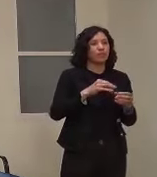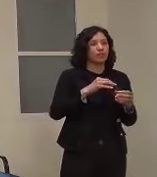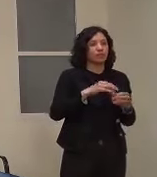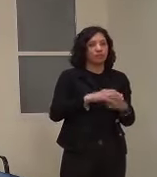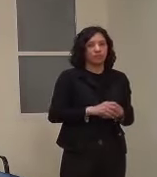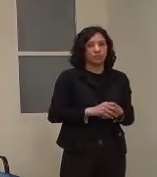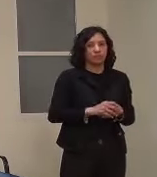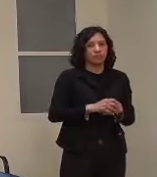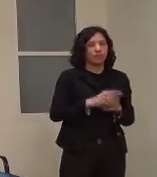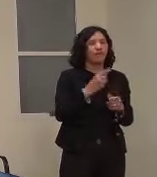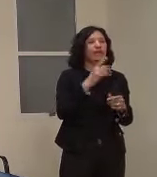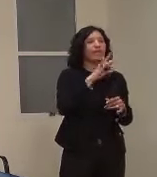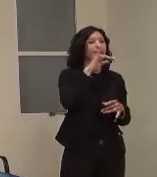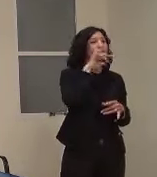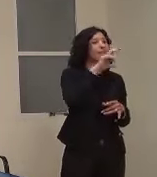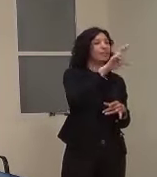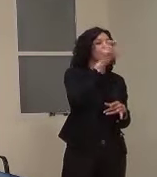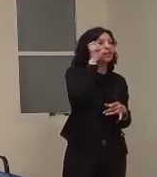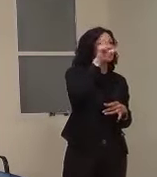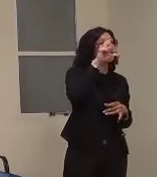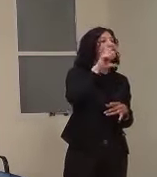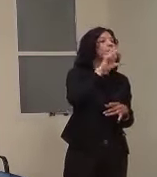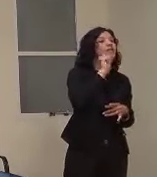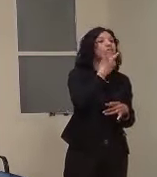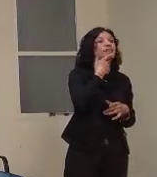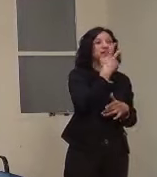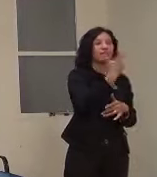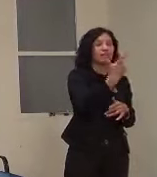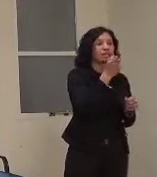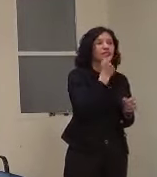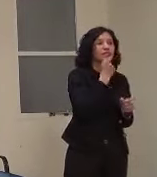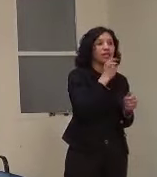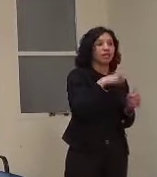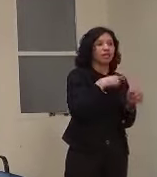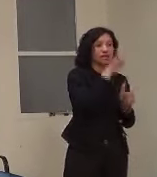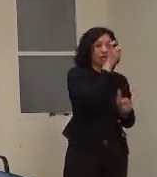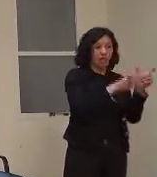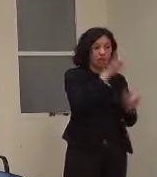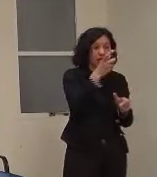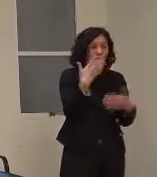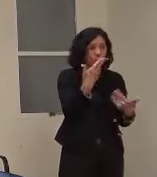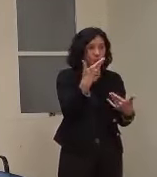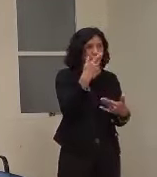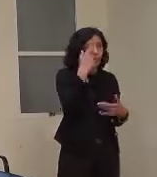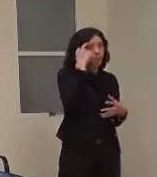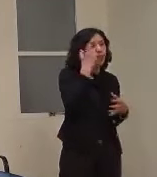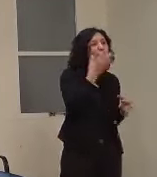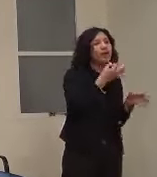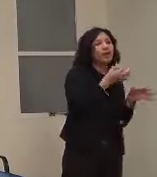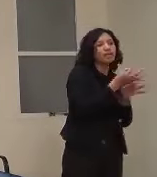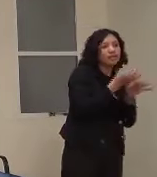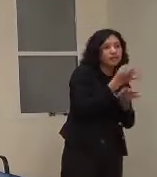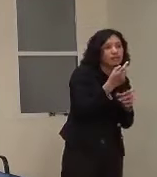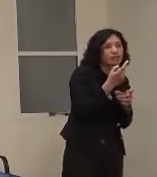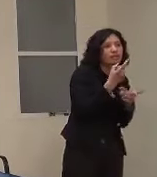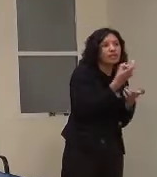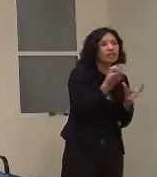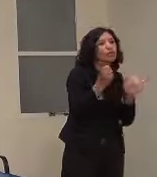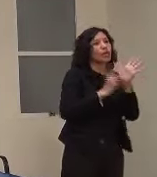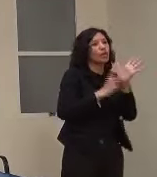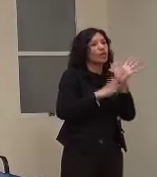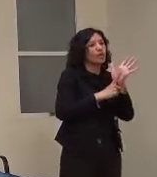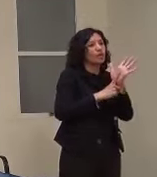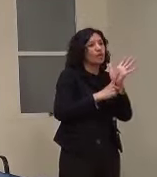directa tome treinta y tres ejemplos una que los agentes pueden capacitarse alimentando con la normativa de